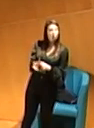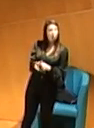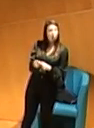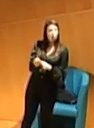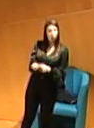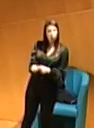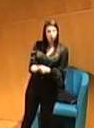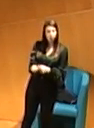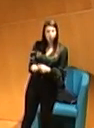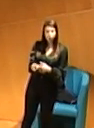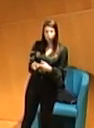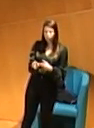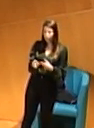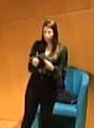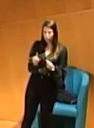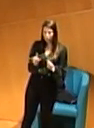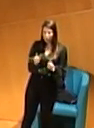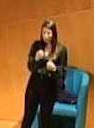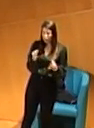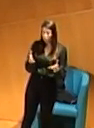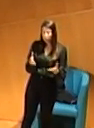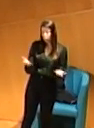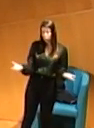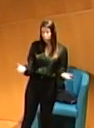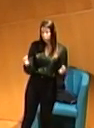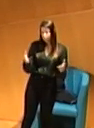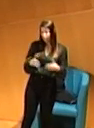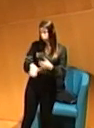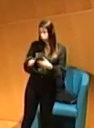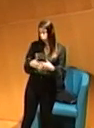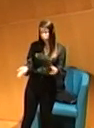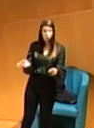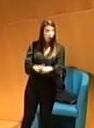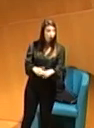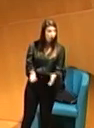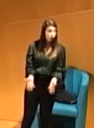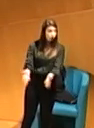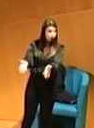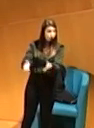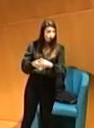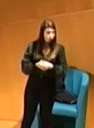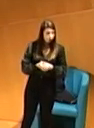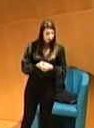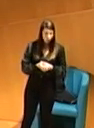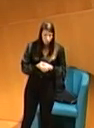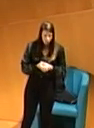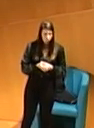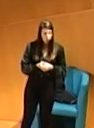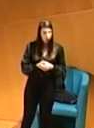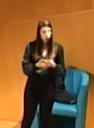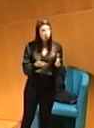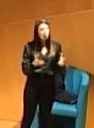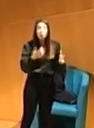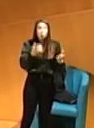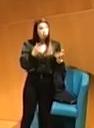ont il l'a condamné à mort, là. Et en fait, chaque nouvelle personne que je